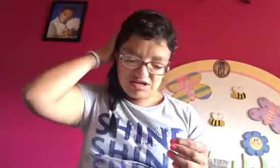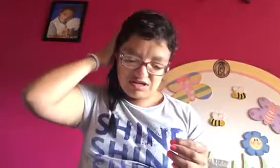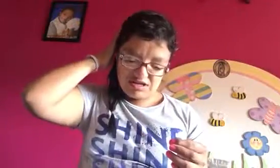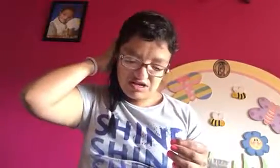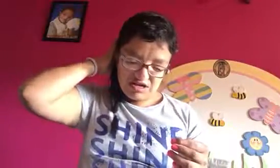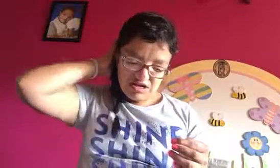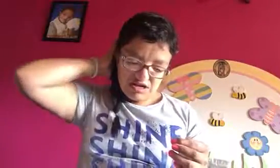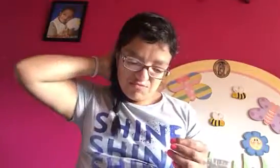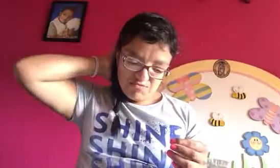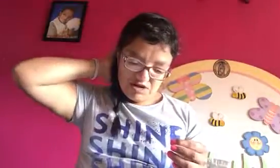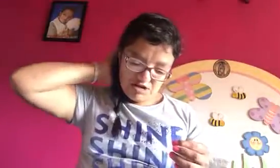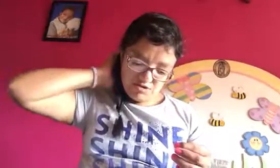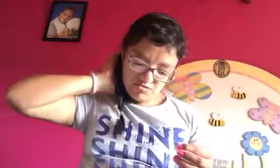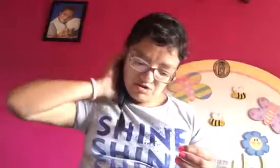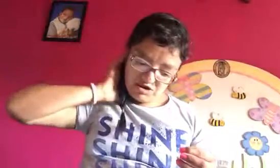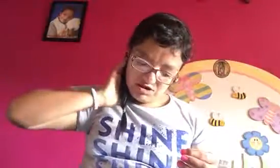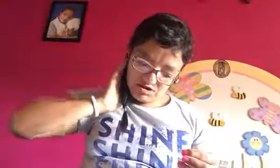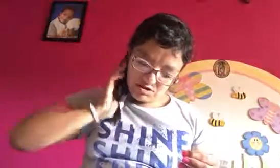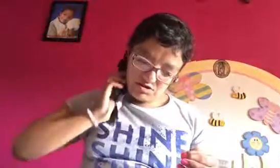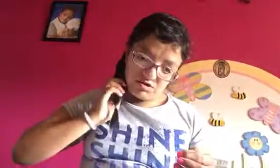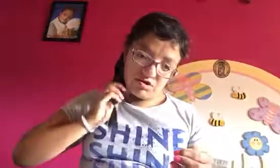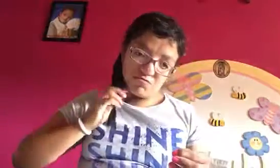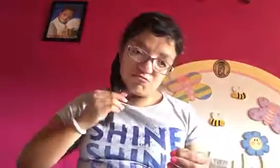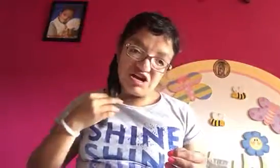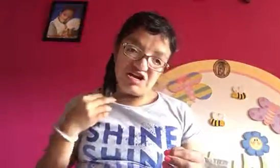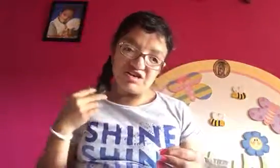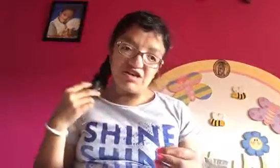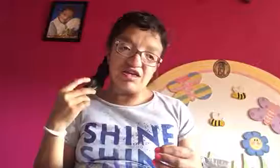voluntad. Haz mi copa aquí